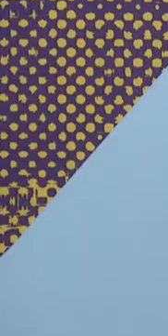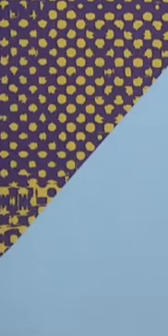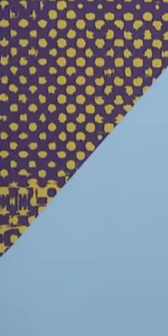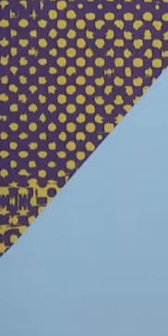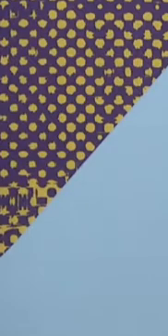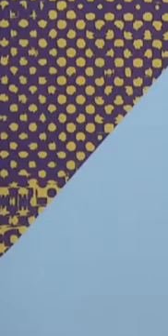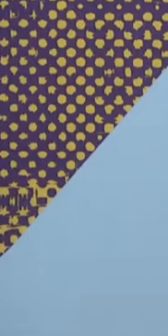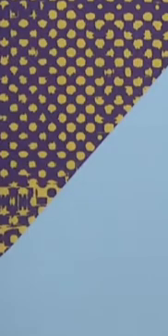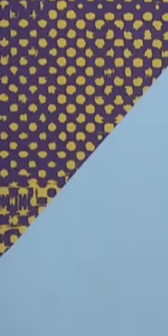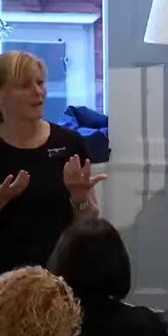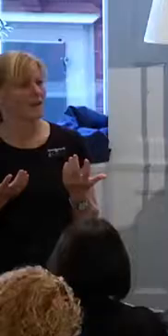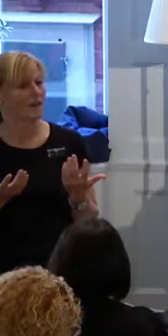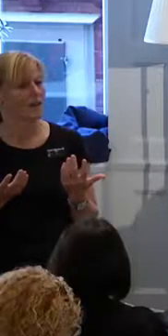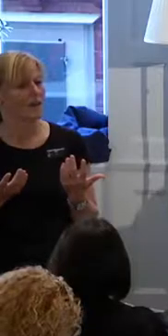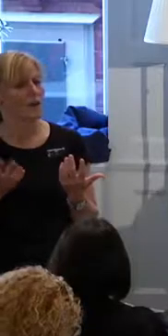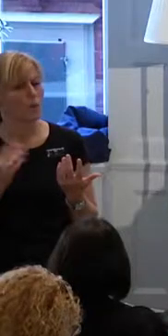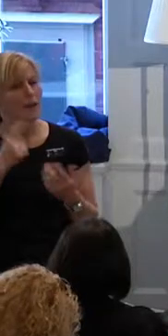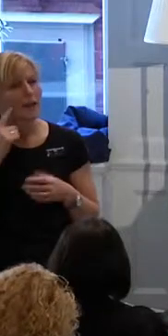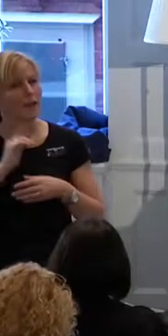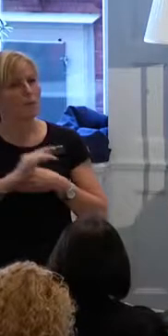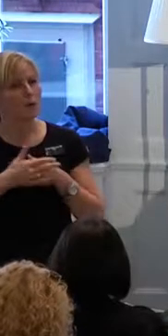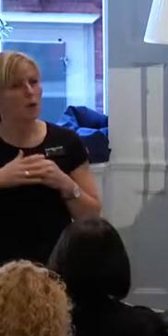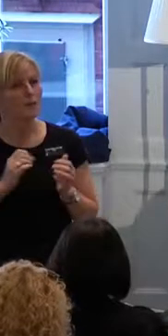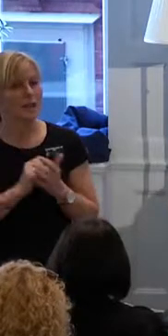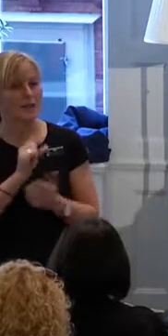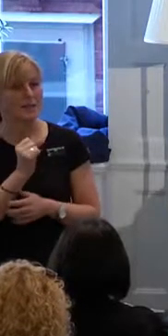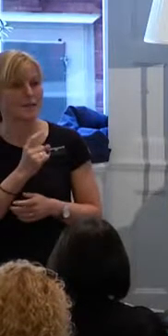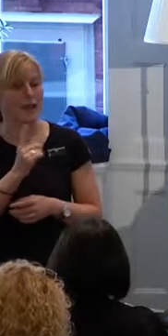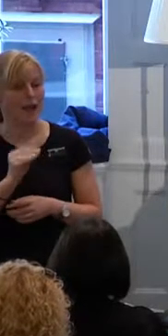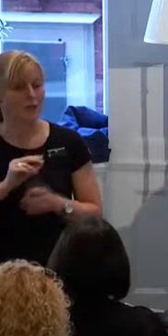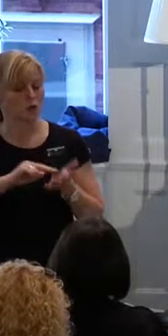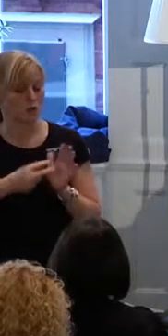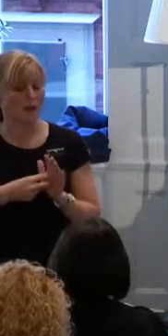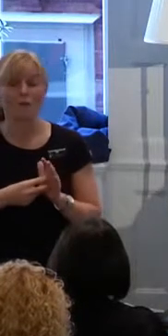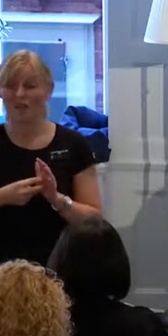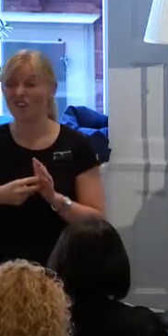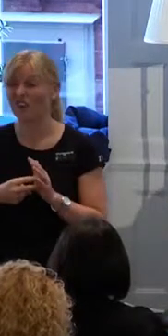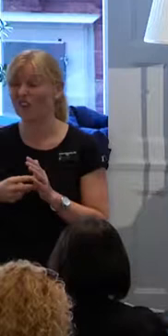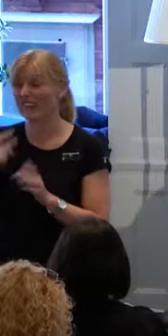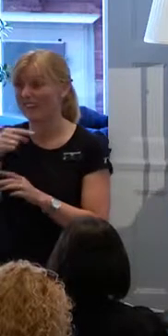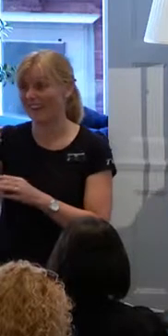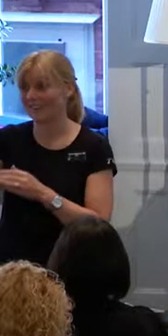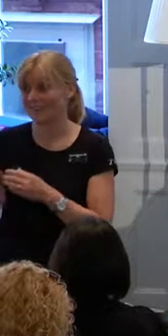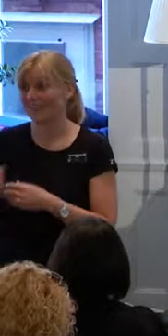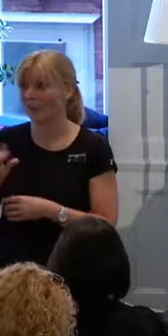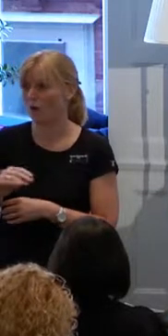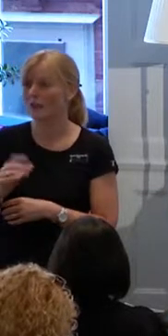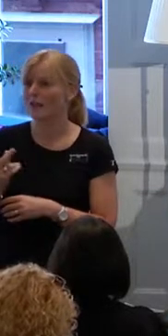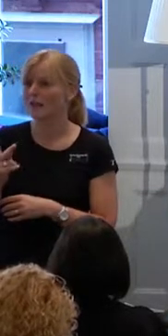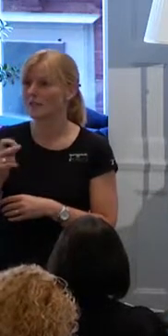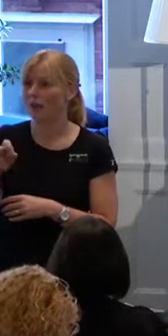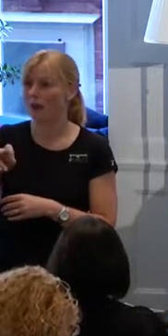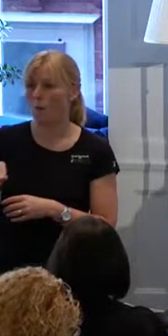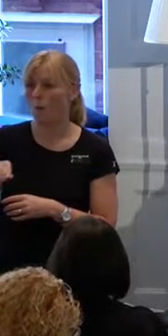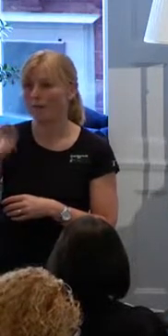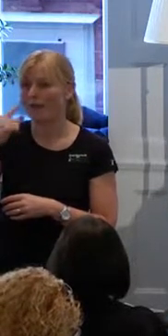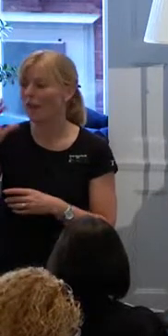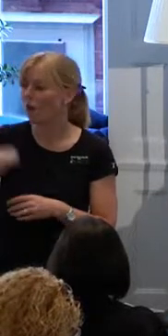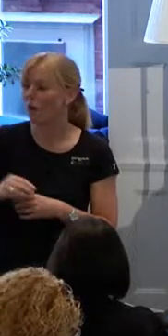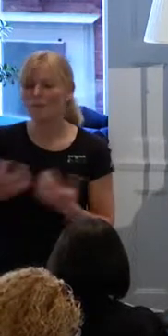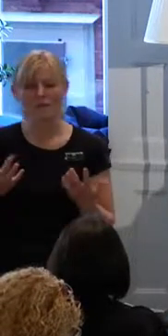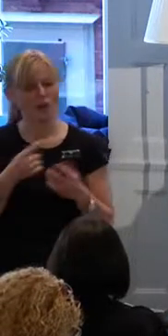tillbaka till de gamla gillerna. Ja, det är väl baksidan av det hela, liksom, ja. Att lite skråtänkande och sådär. Men vad är det